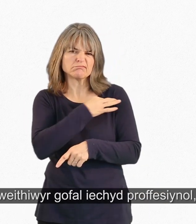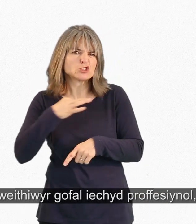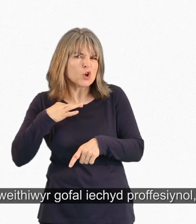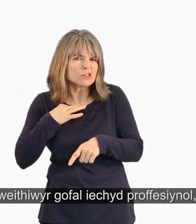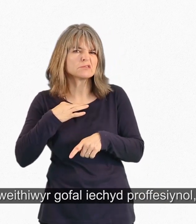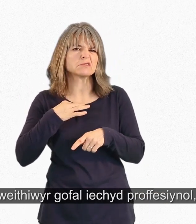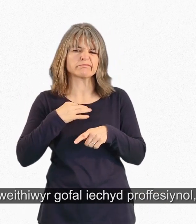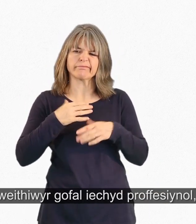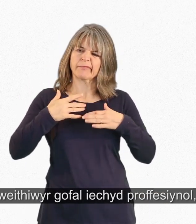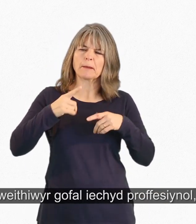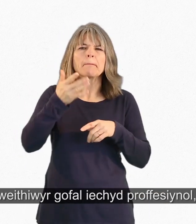iechyd proffesiynol